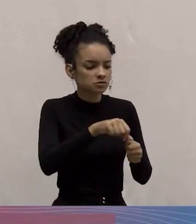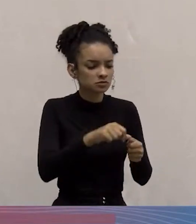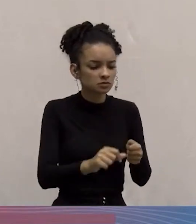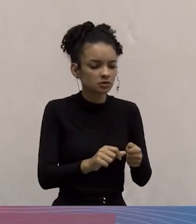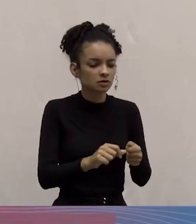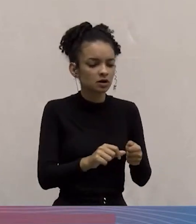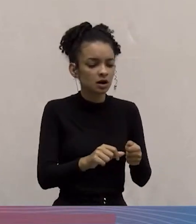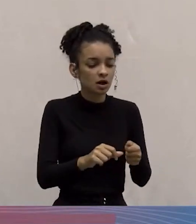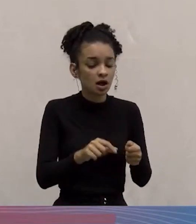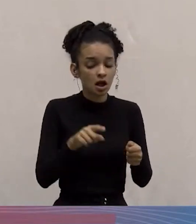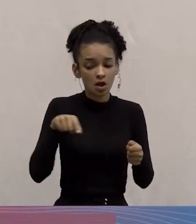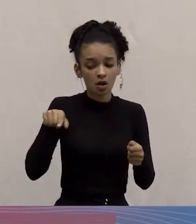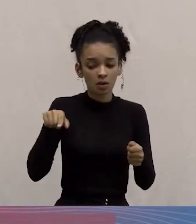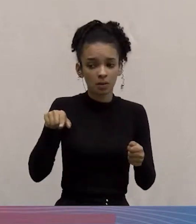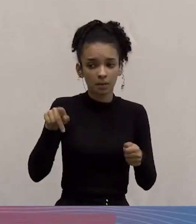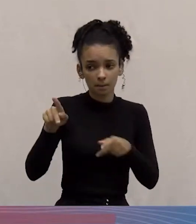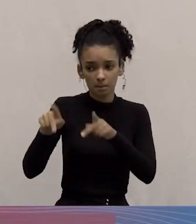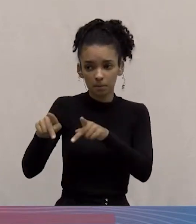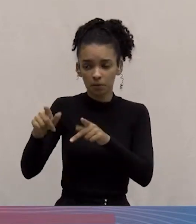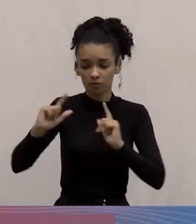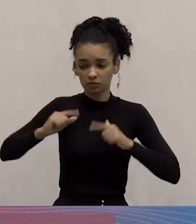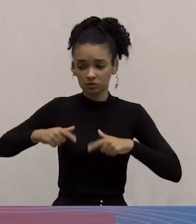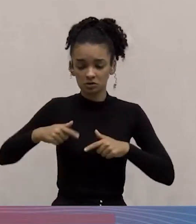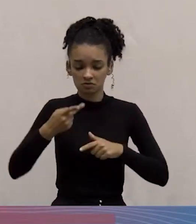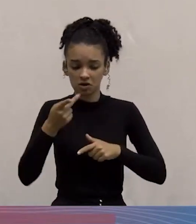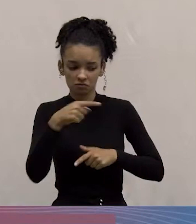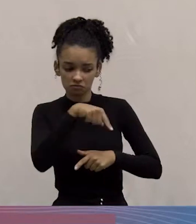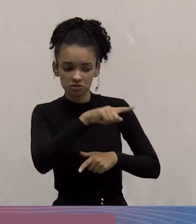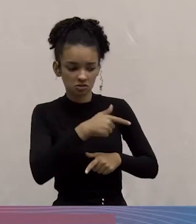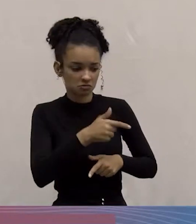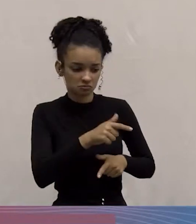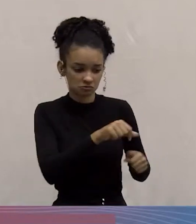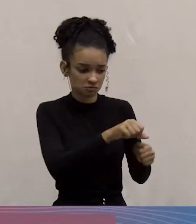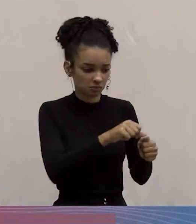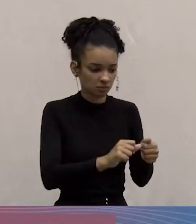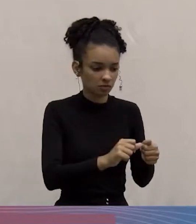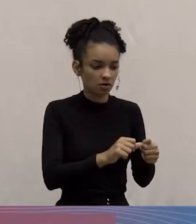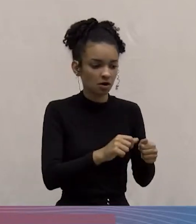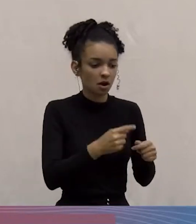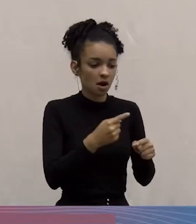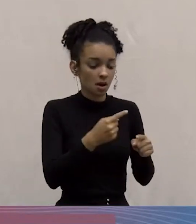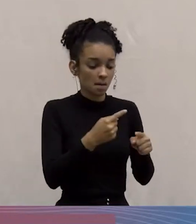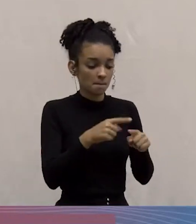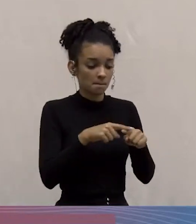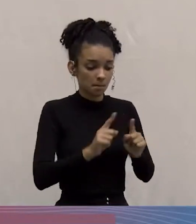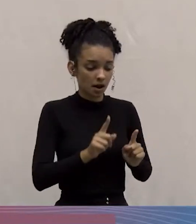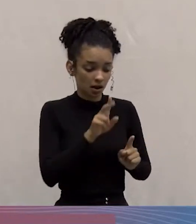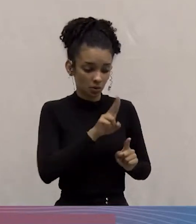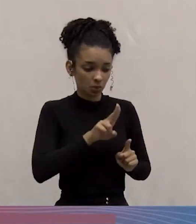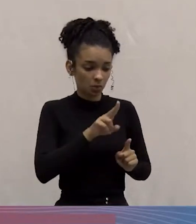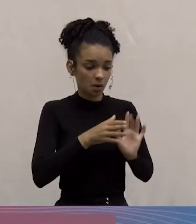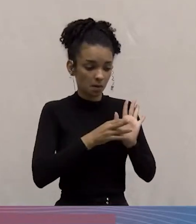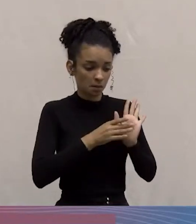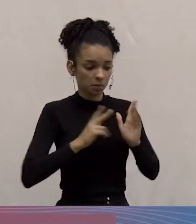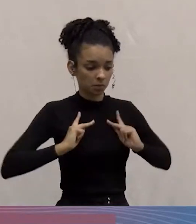se intitulam circuncisos na carne por mãos humanas. Naquele